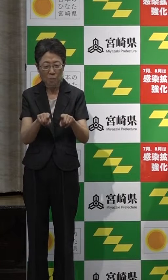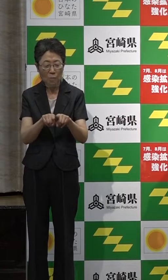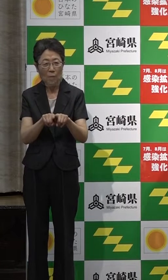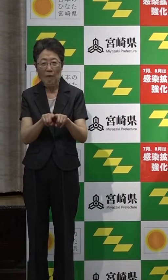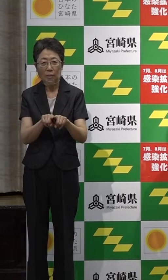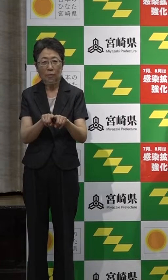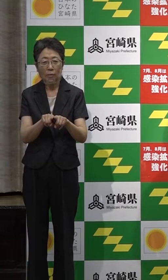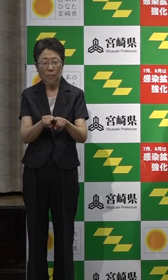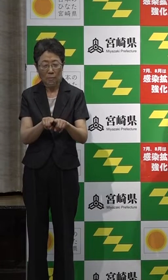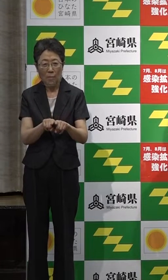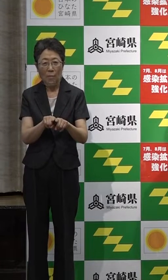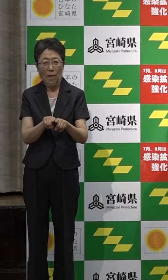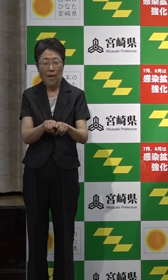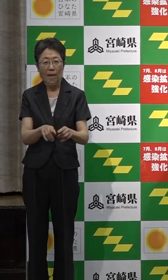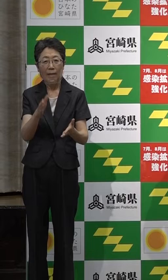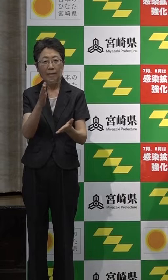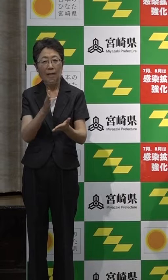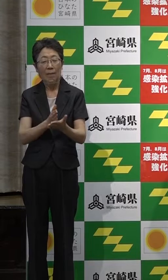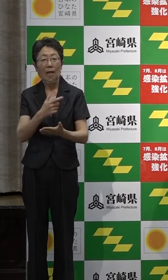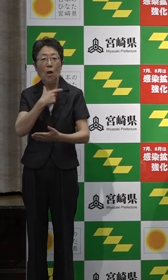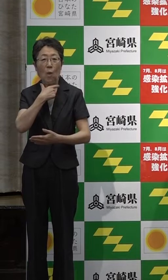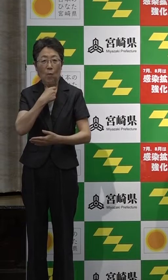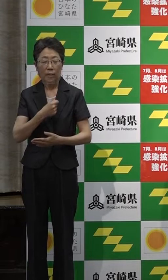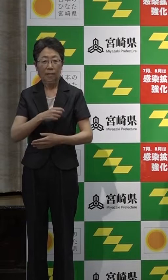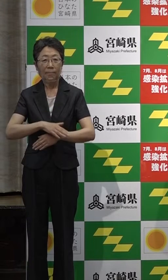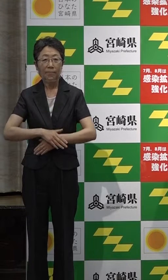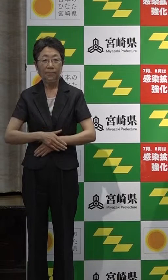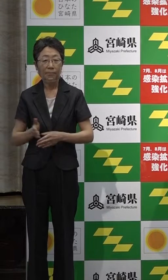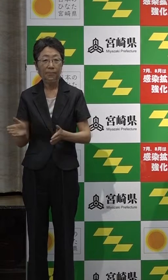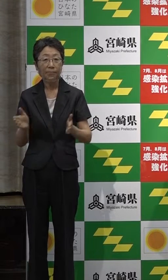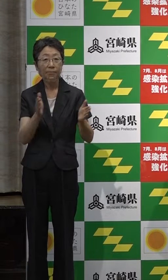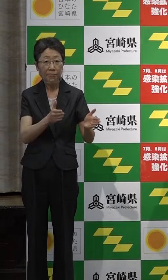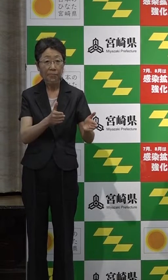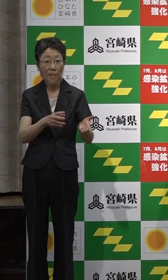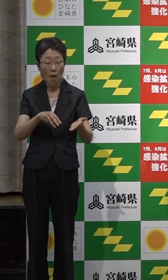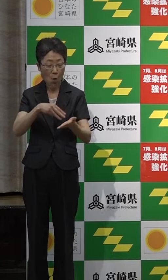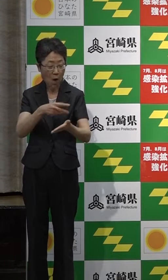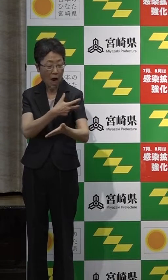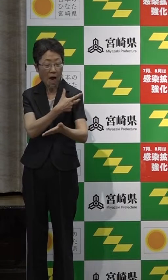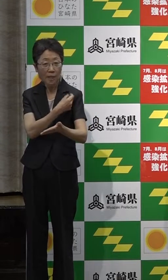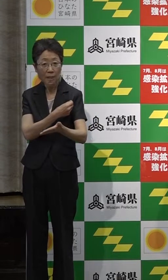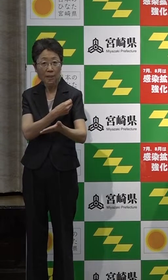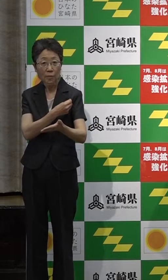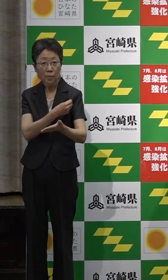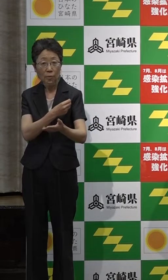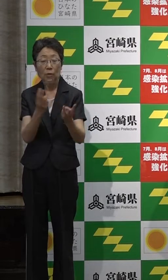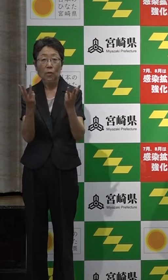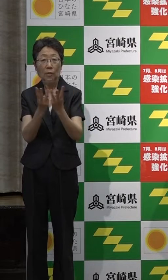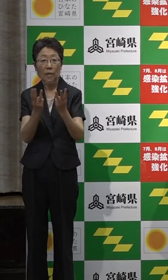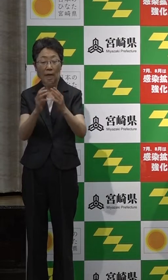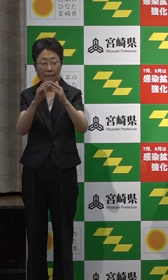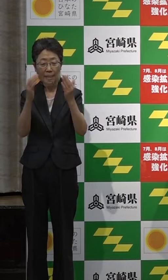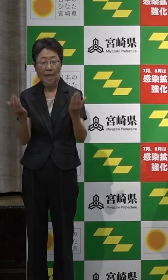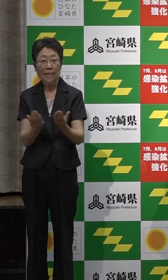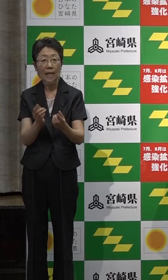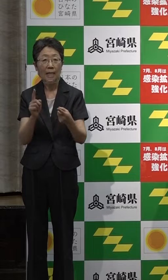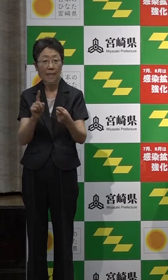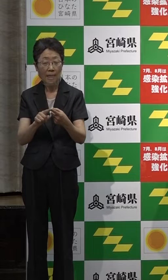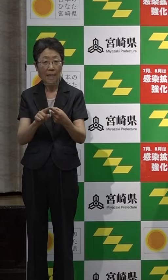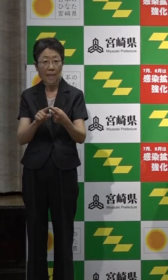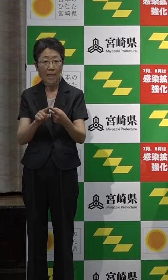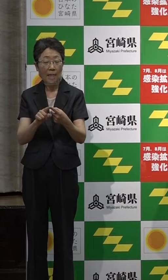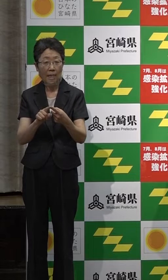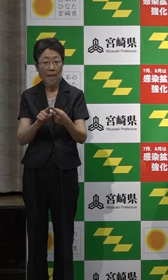ております。はい、少し長くなって申し訳ありません。ワクチン接種の状況につきましては、これ全体の数字、本県でも今